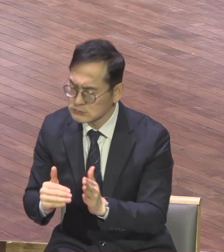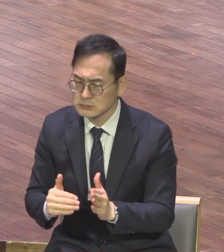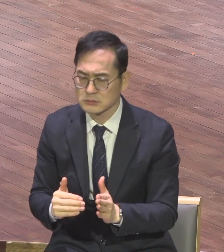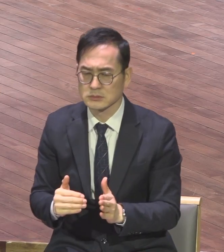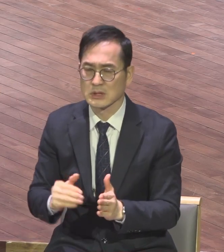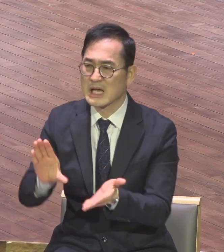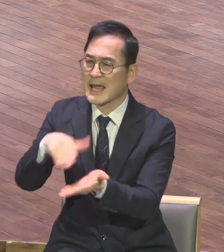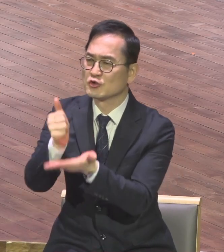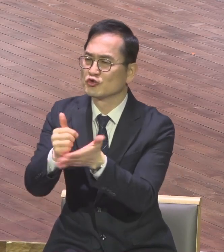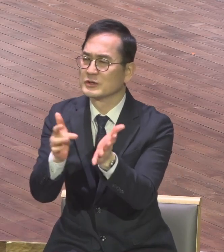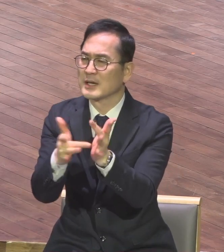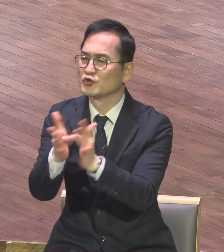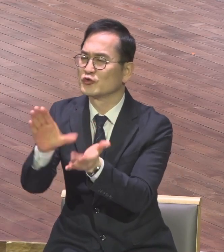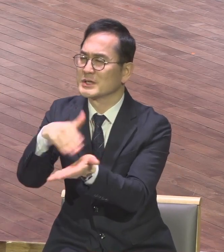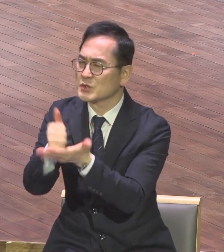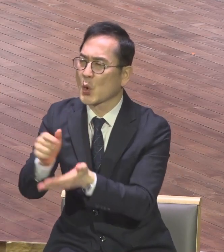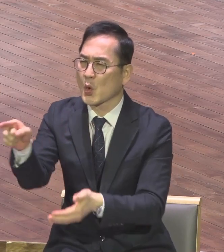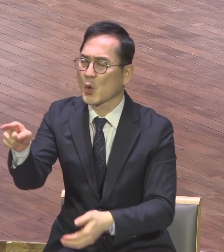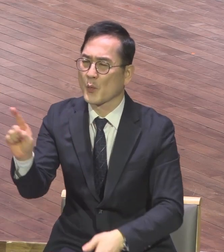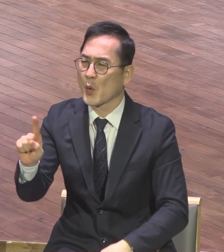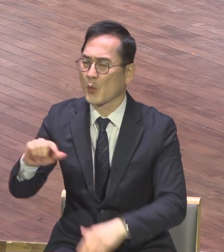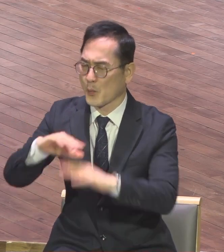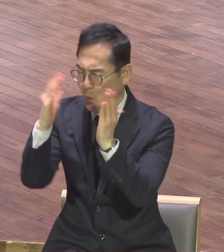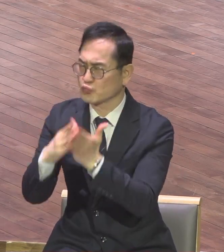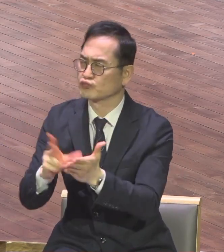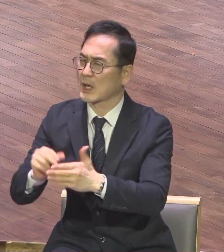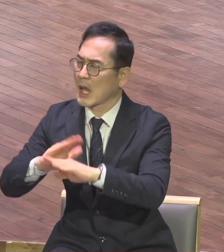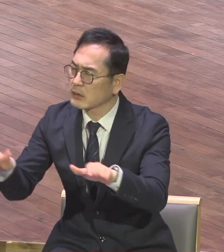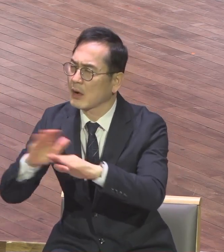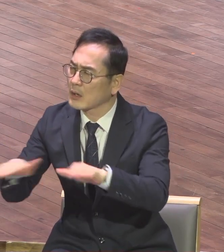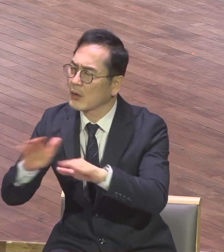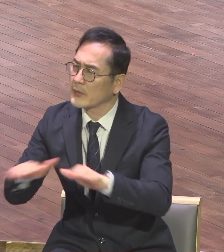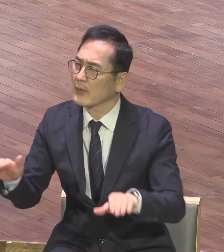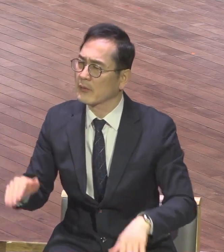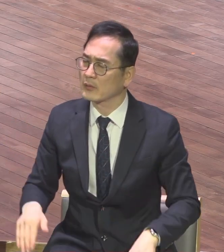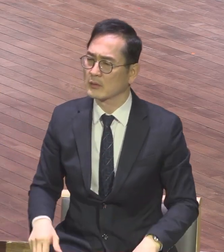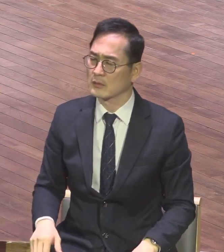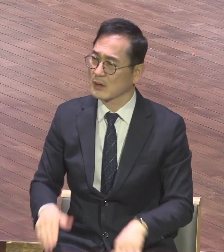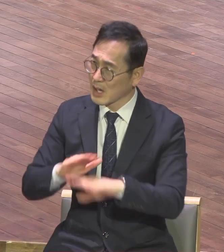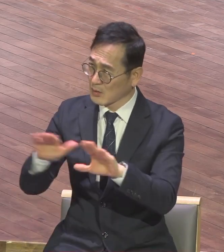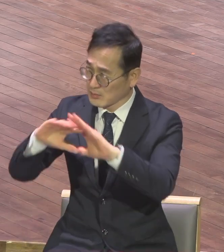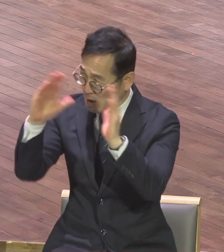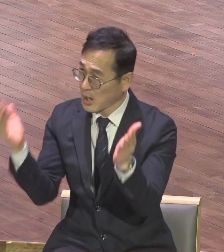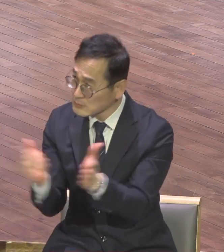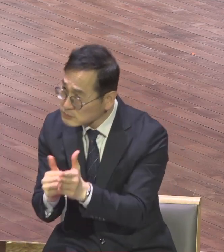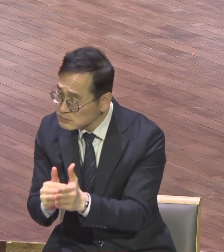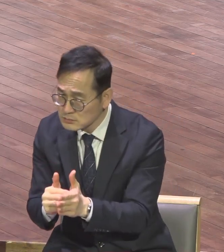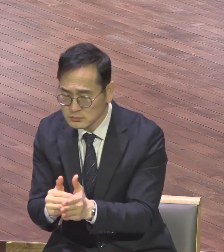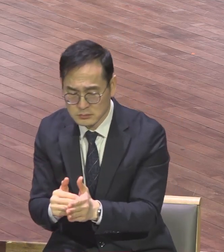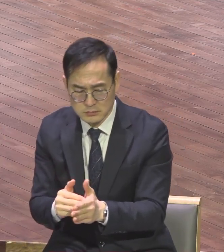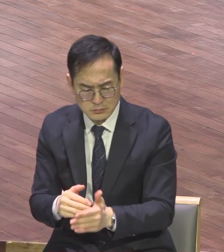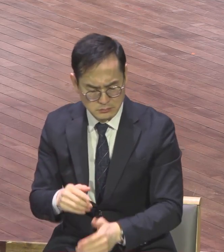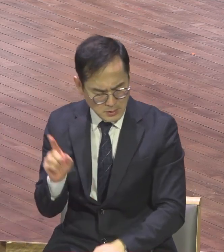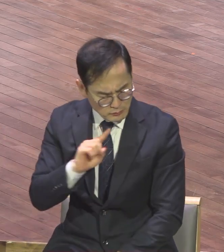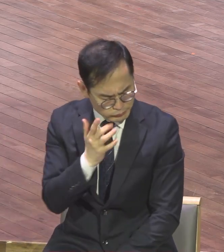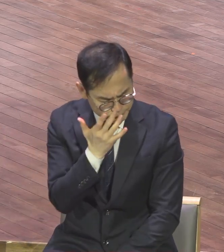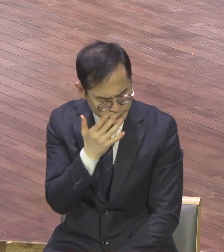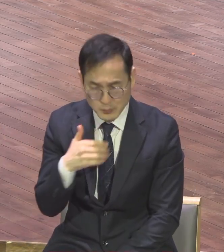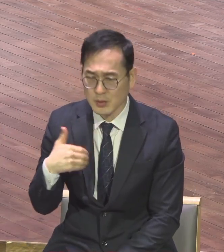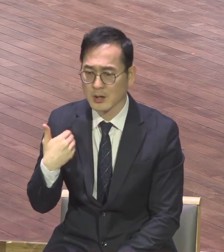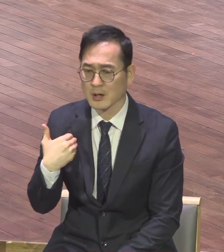그리스도만 말씀하시는가? 나는 여전히 문제가 많은 것 같은데 왜 예수는 그리스도 모든 문제 해결자라고